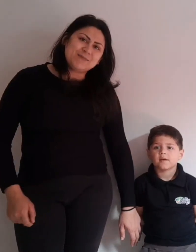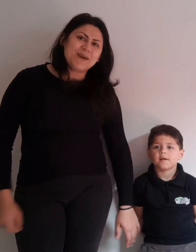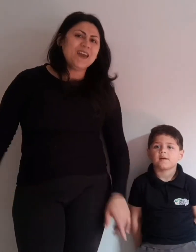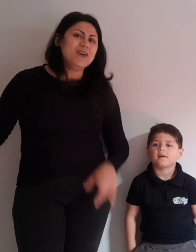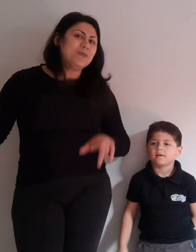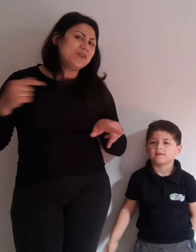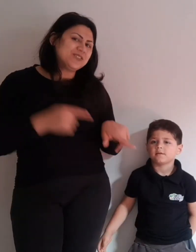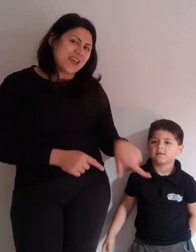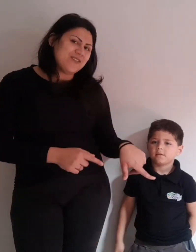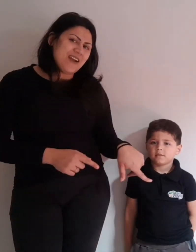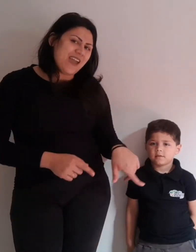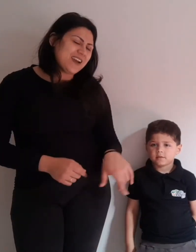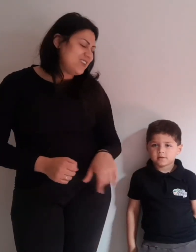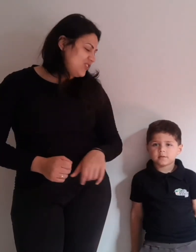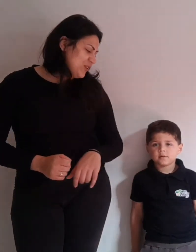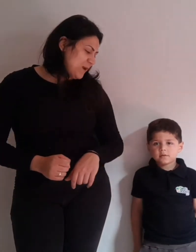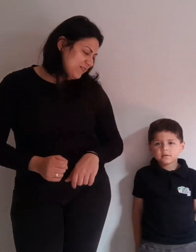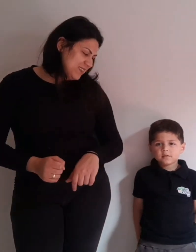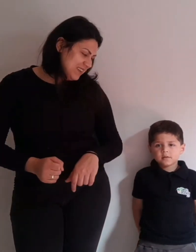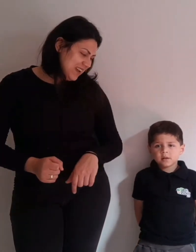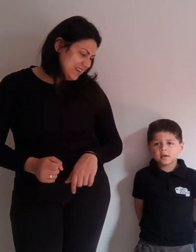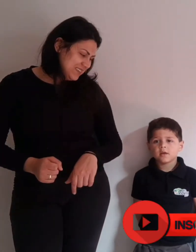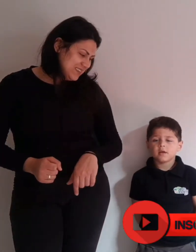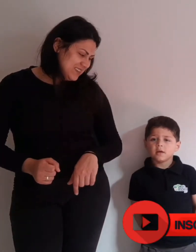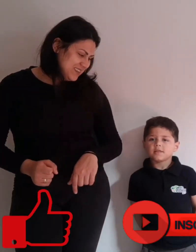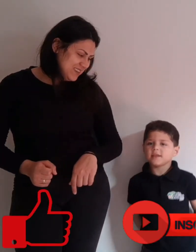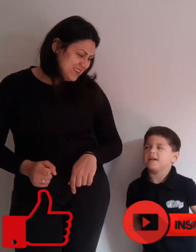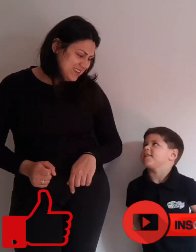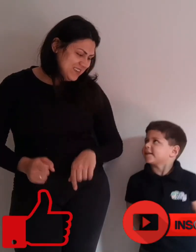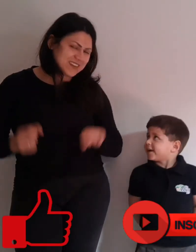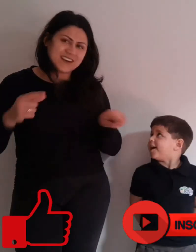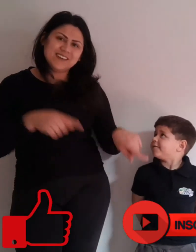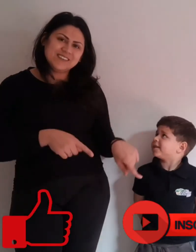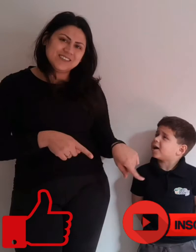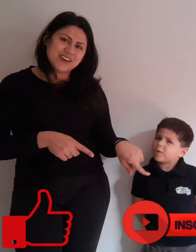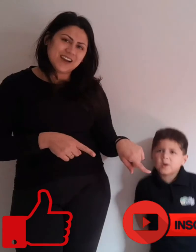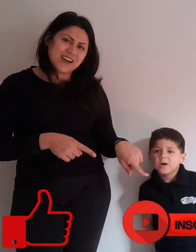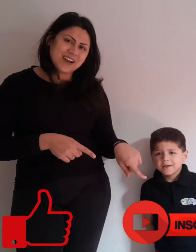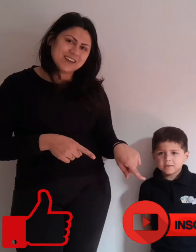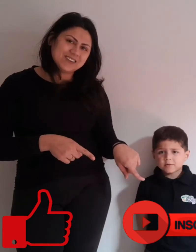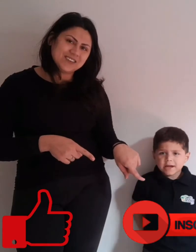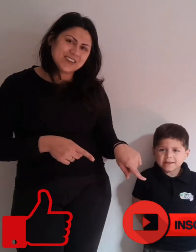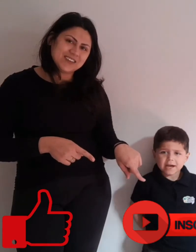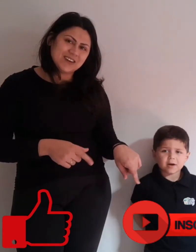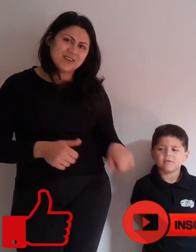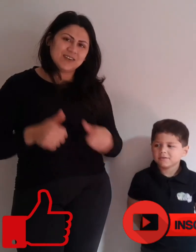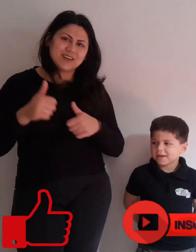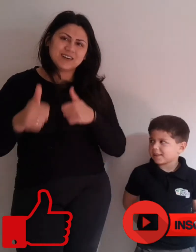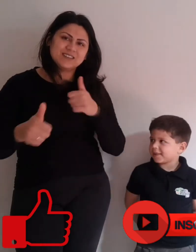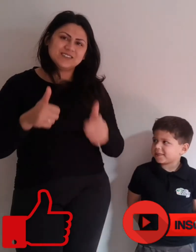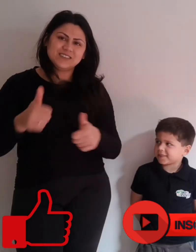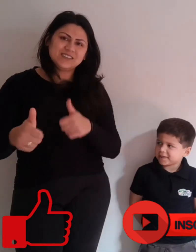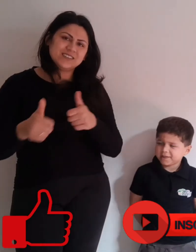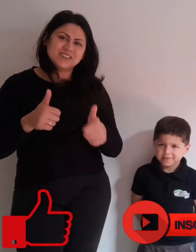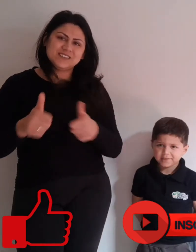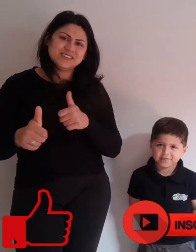tudo bem? O Bruno tem um recadinho para vocês. Se inscreve no canal, deixe